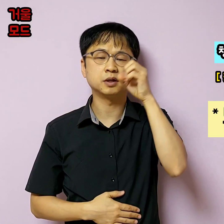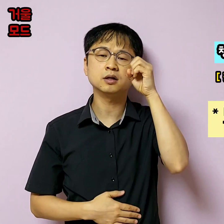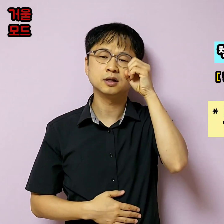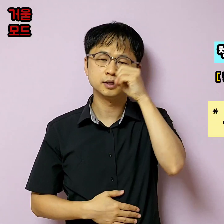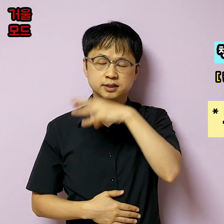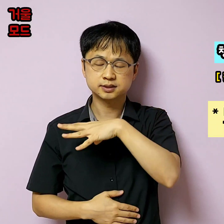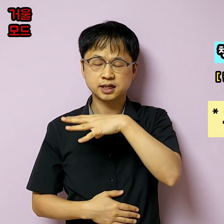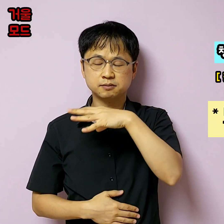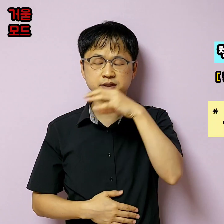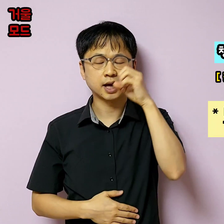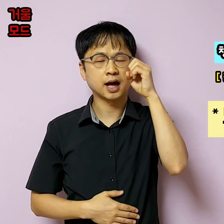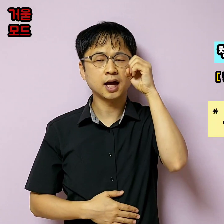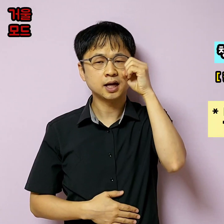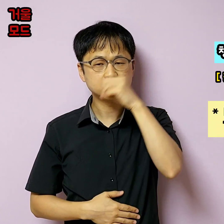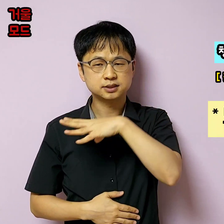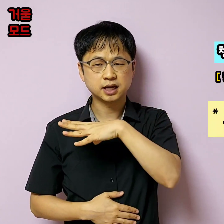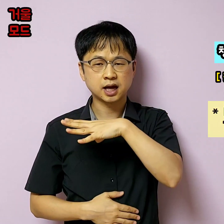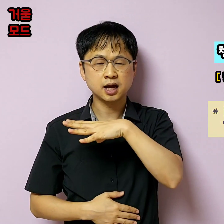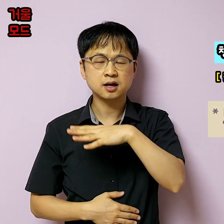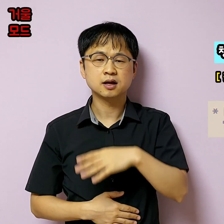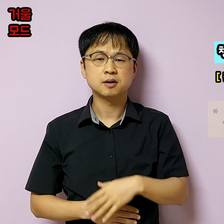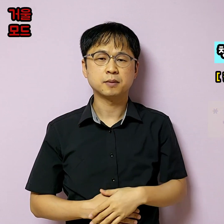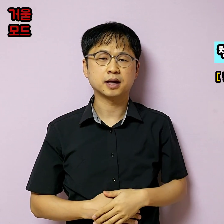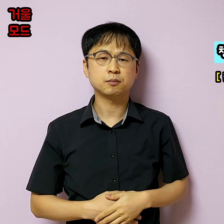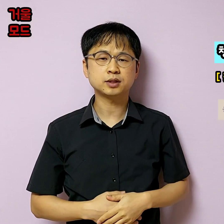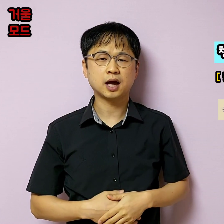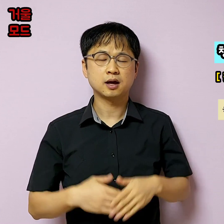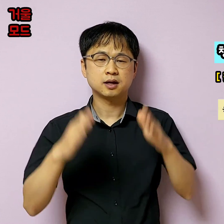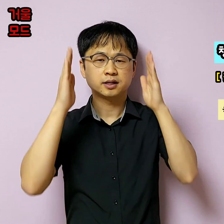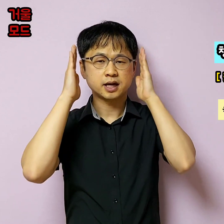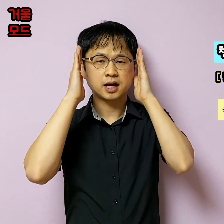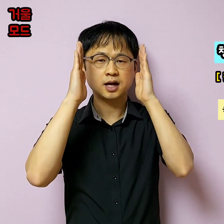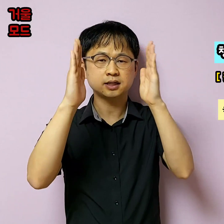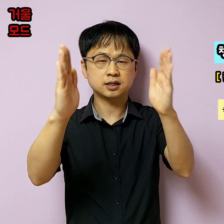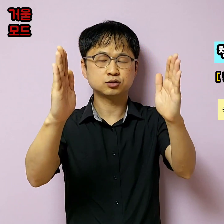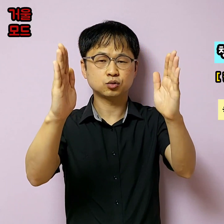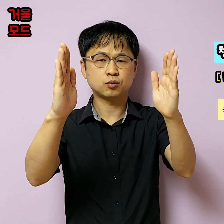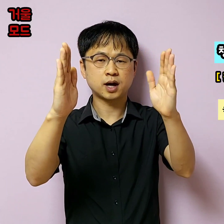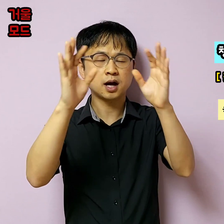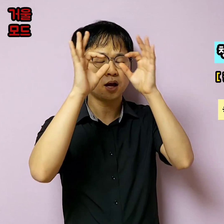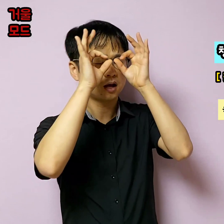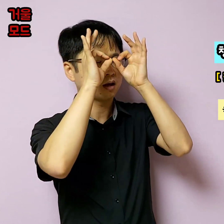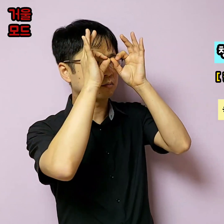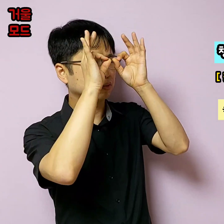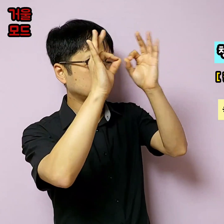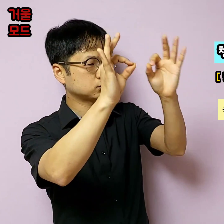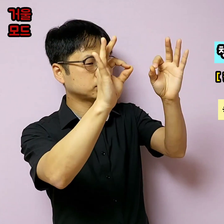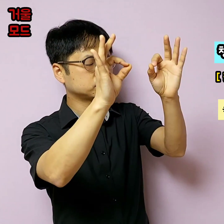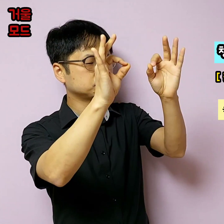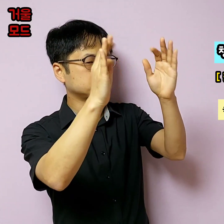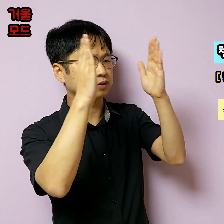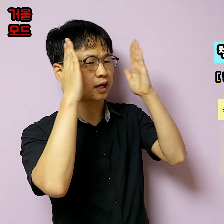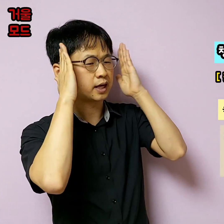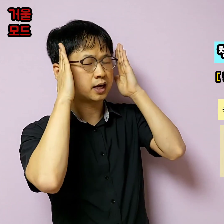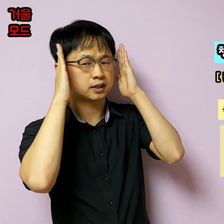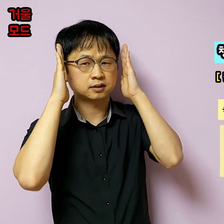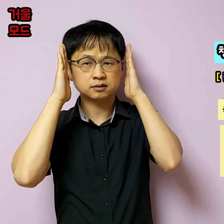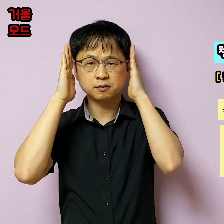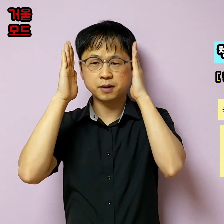펼쳐주시면 그냥입니다. 그냥, 바라보다, 향하다는 수어와 보다 수어 해주시면 됩니다. 향하다는 어떤